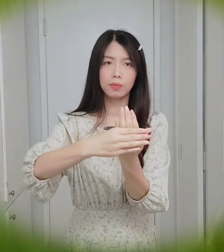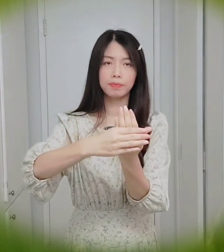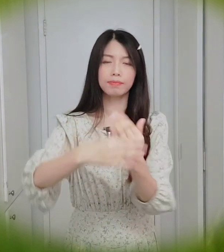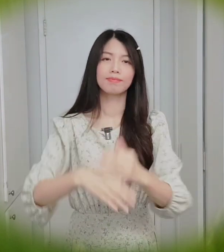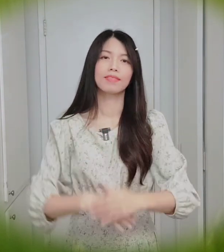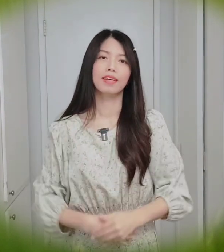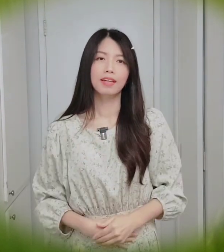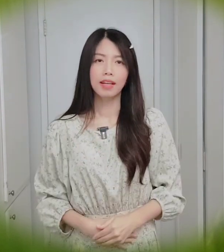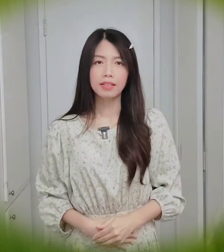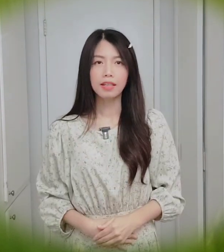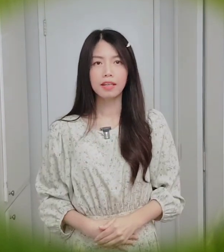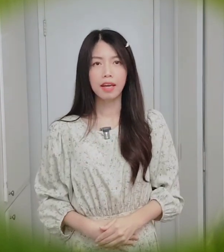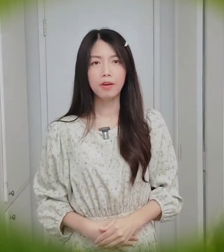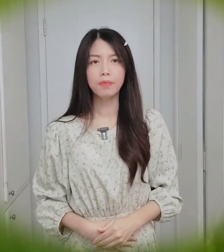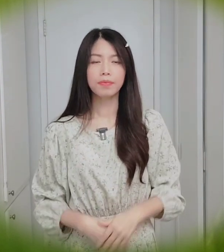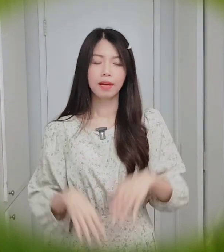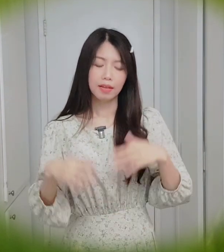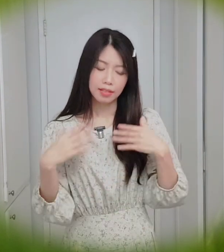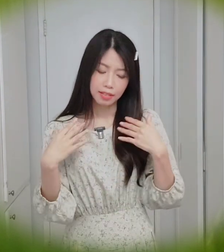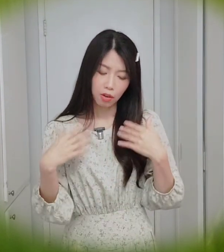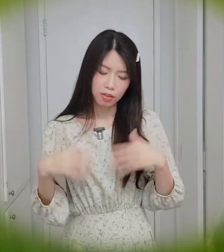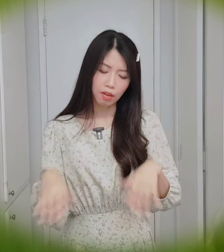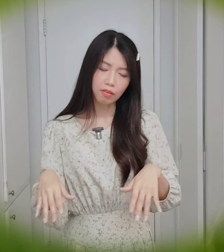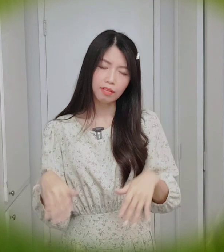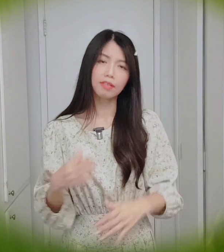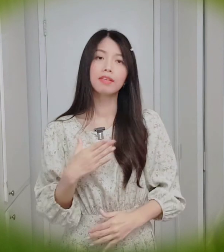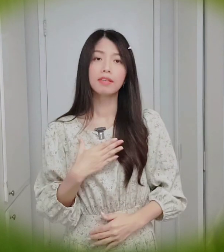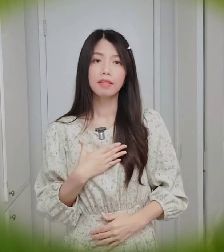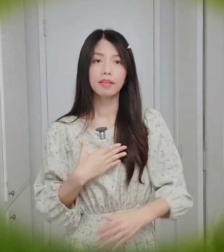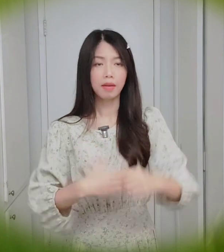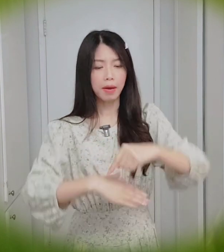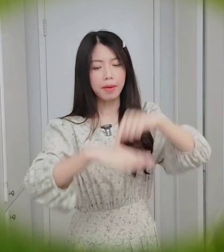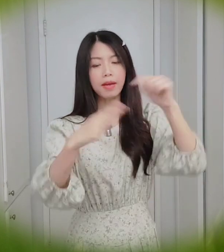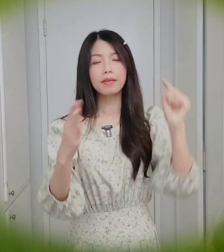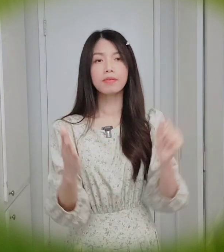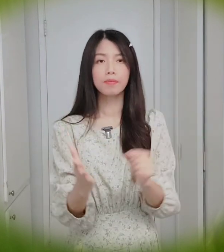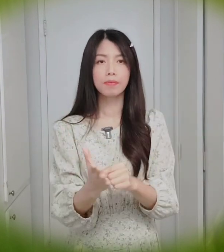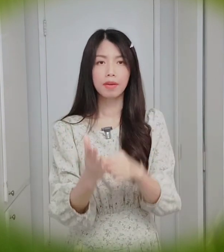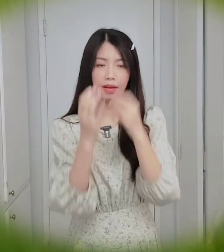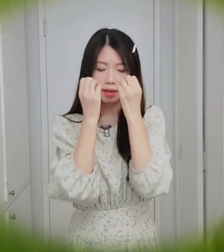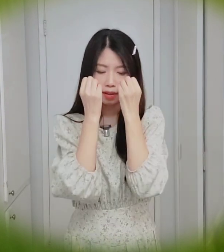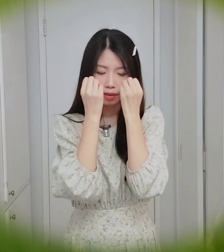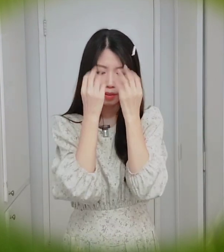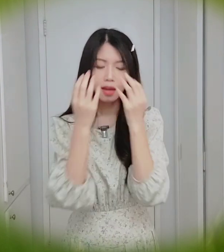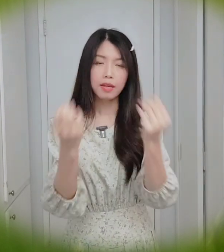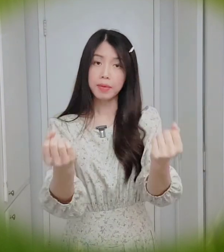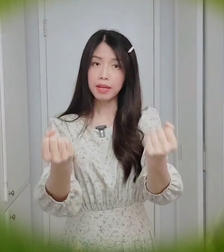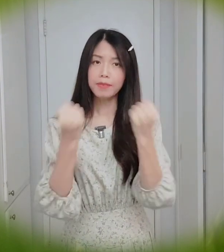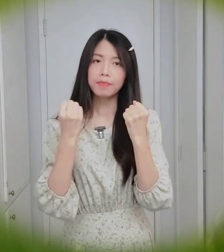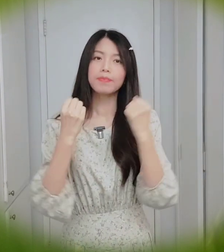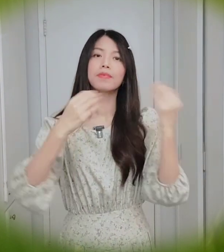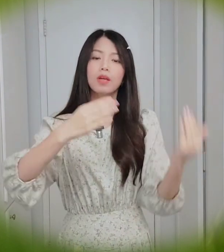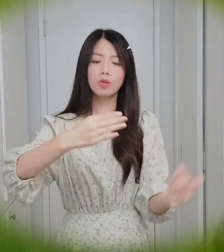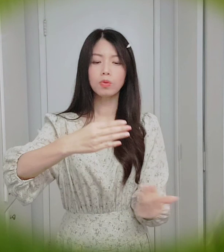솟아나지요. 다시 해드릴게요. 지쳐있던 내 맘에 새